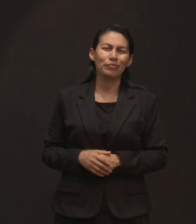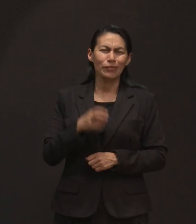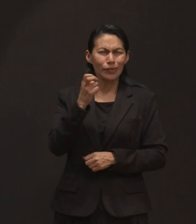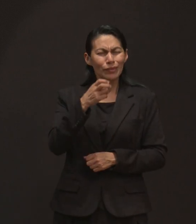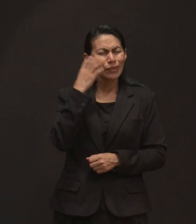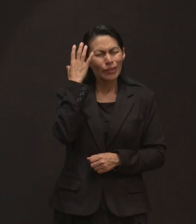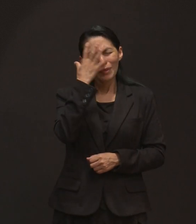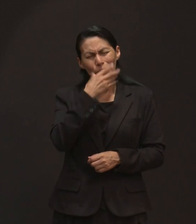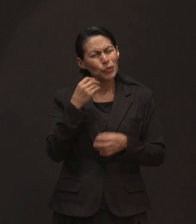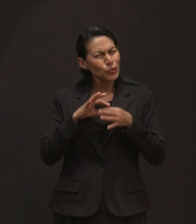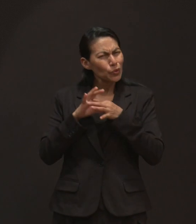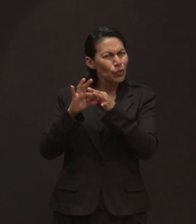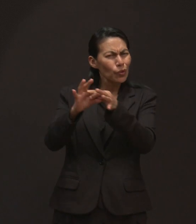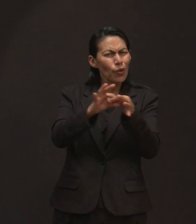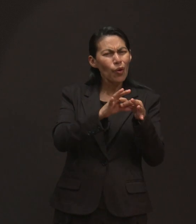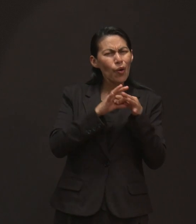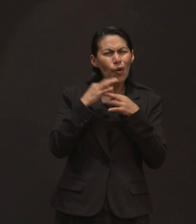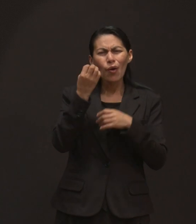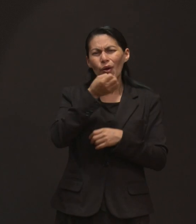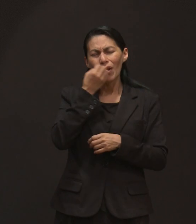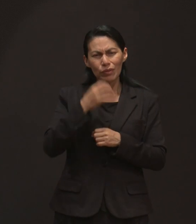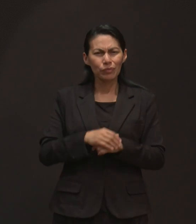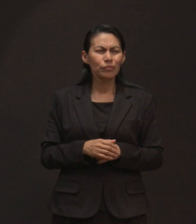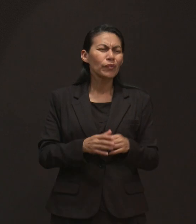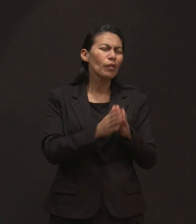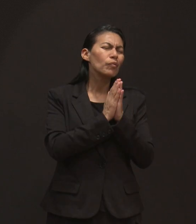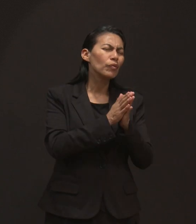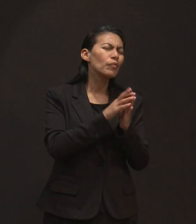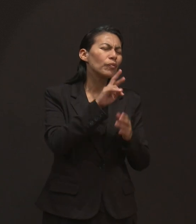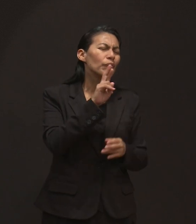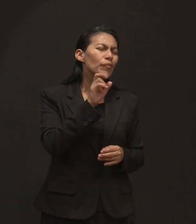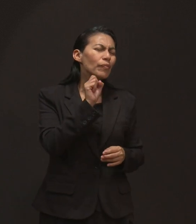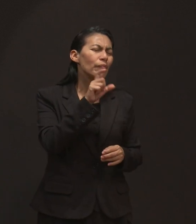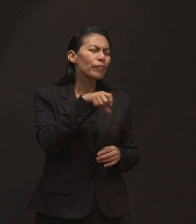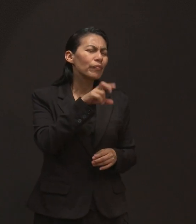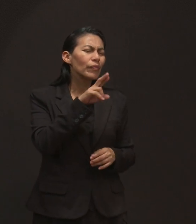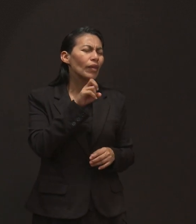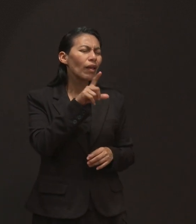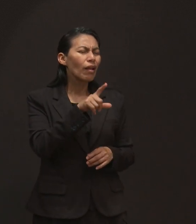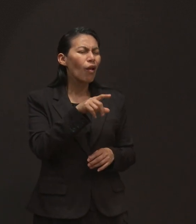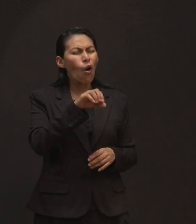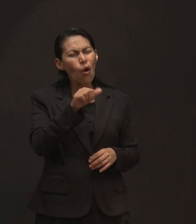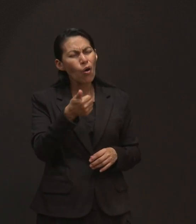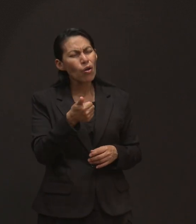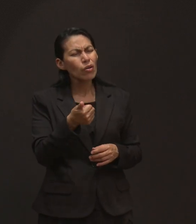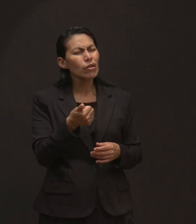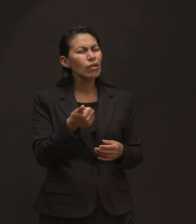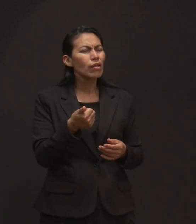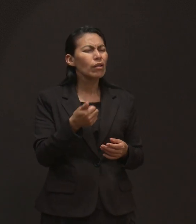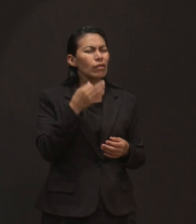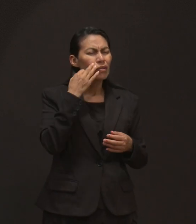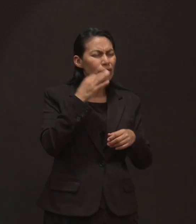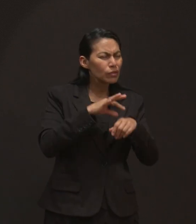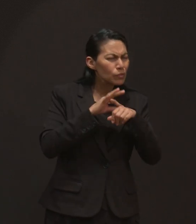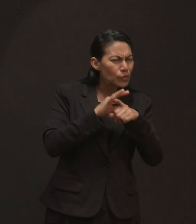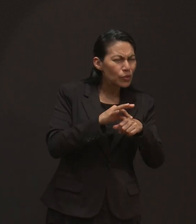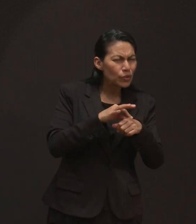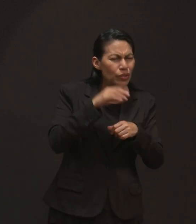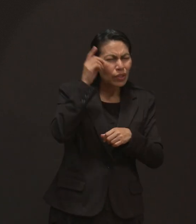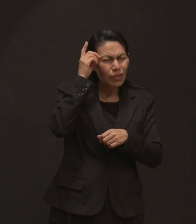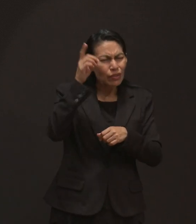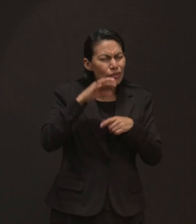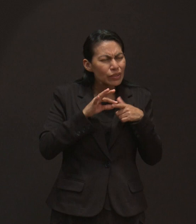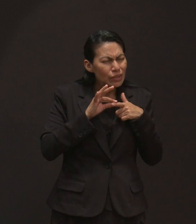maravilloso círculo de la oración! Cuéntanos, Raquel, alguna otra anécdota donde hayas visto la mano de